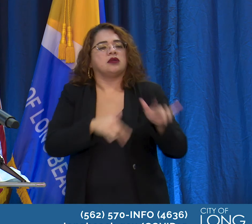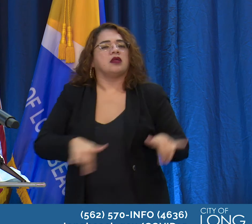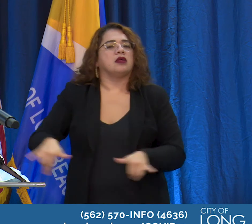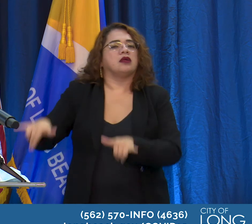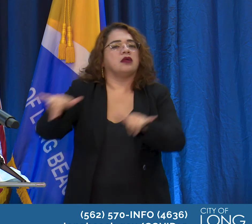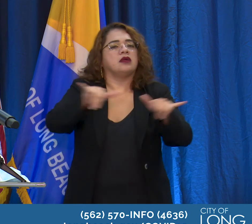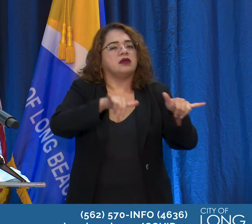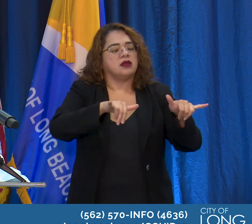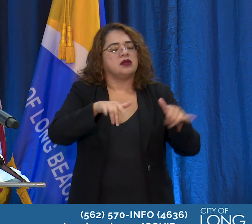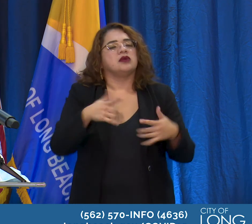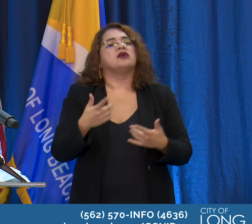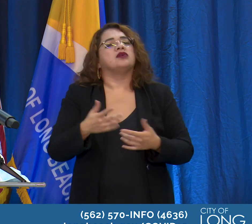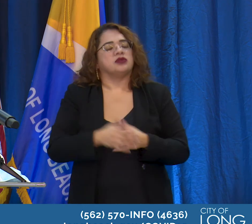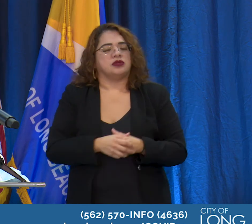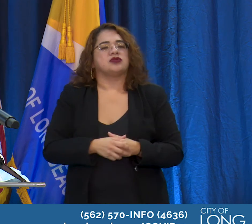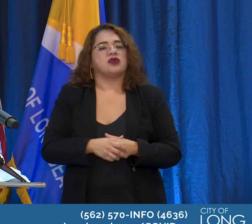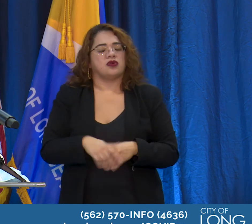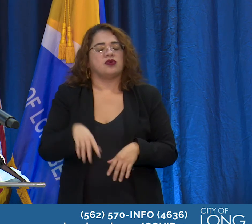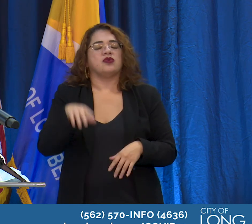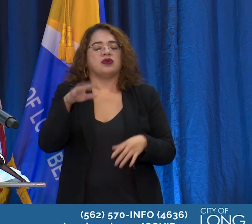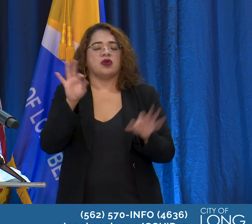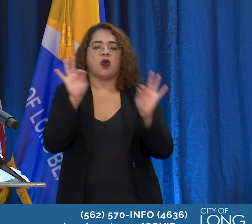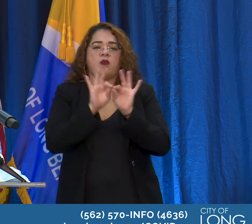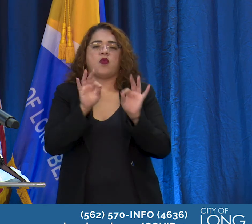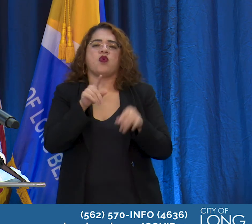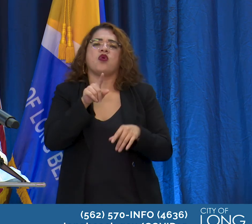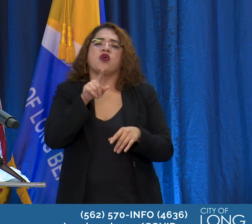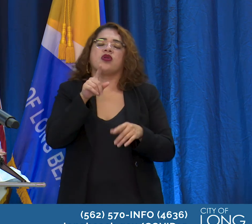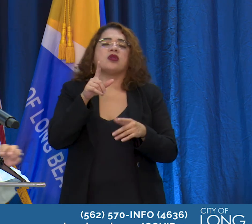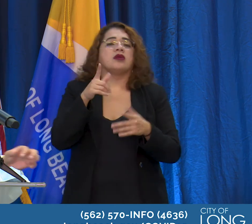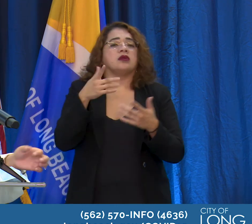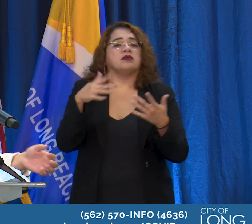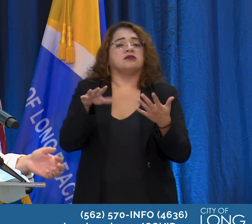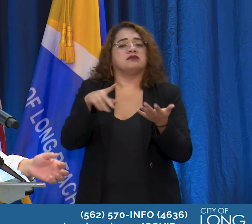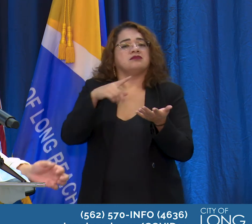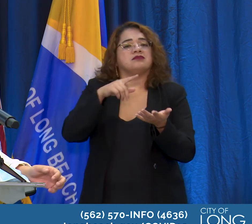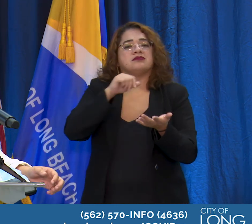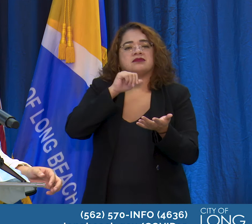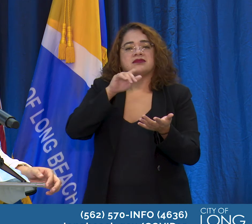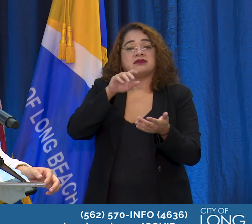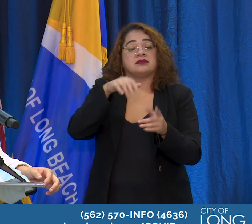medios de comunicación y las redes sociales, para hablar en contra de los grupos